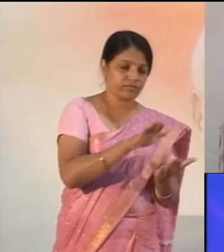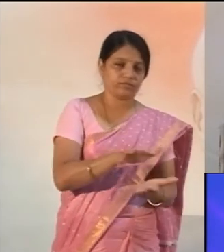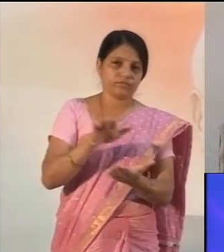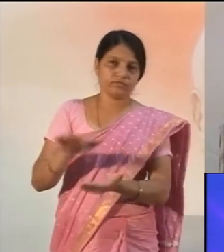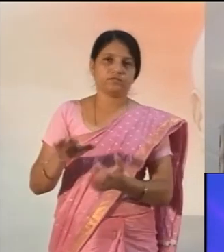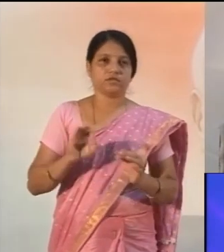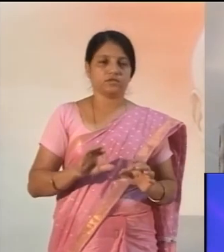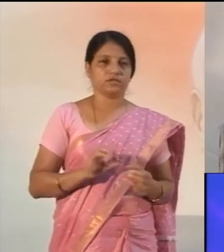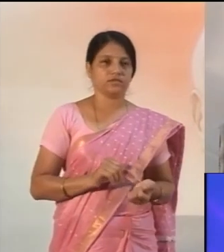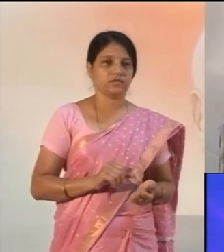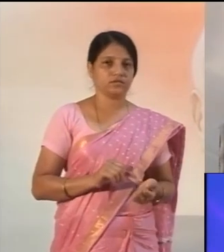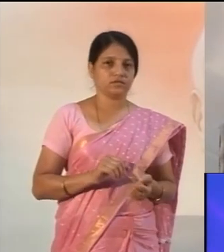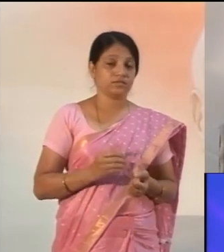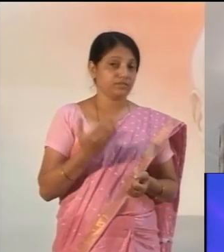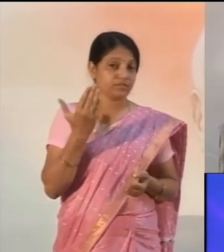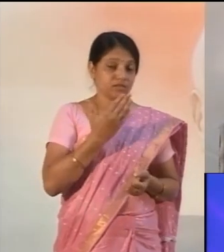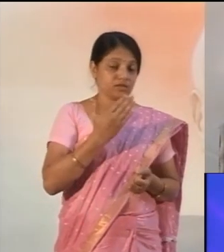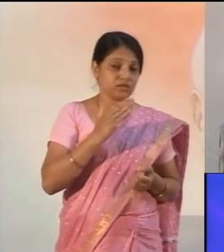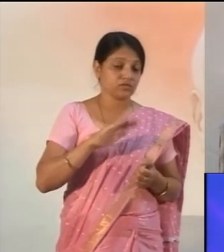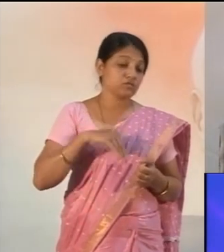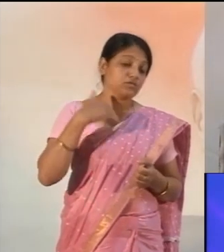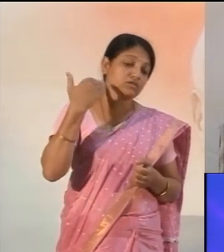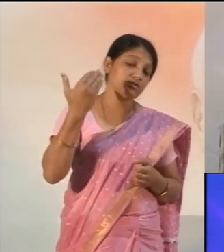स्कूल से जाने के बाद